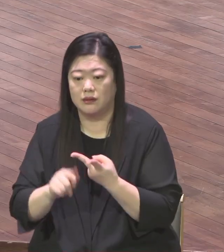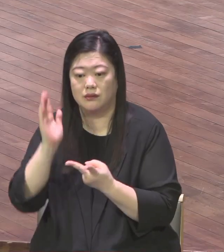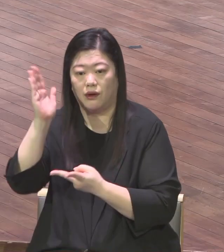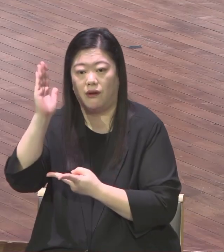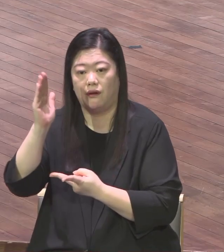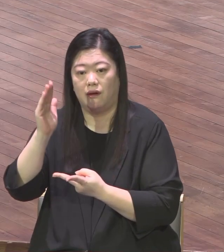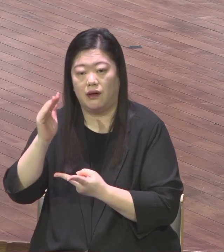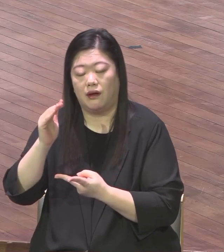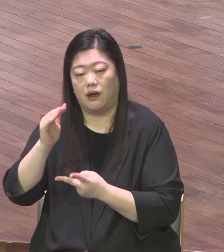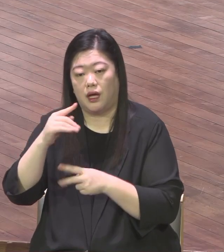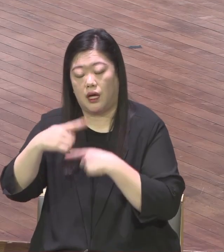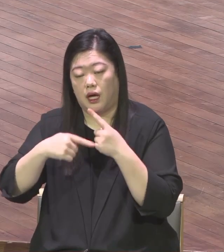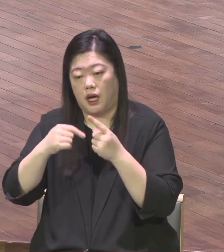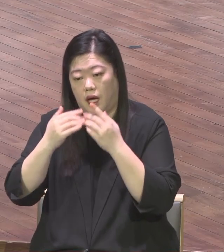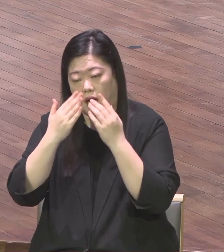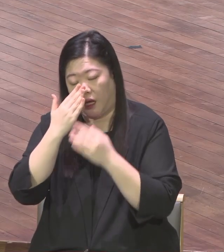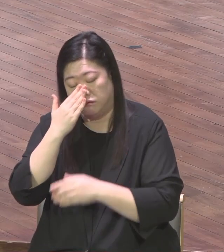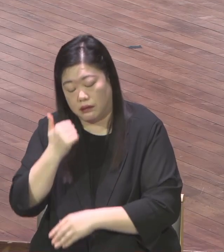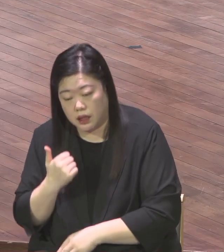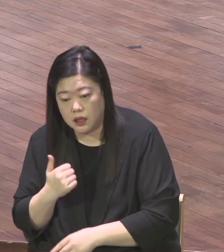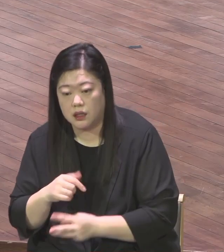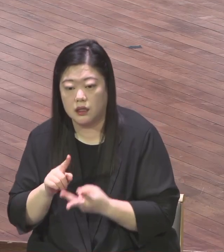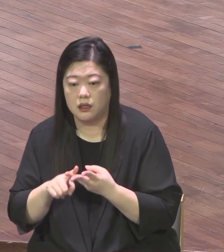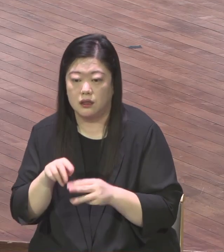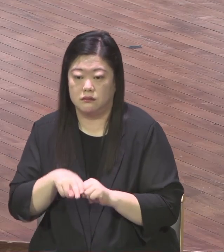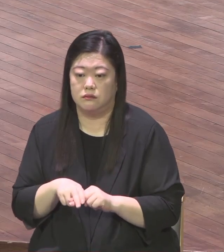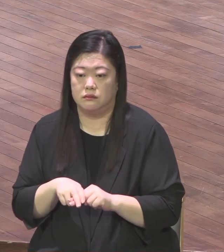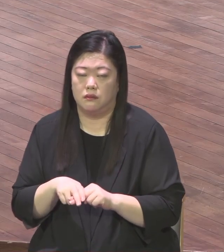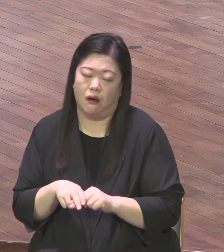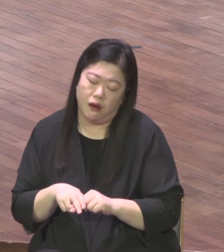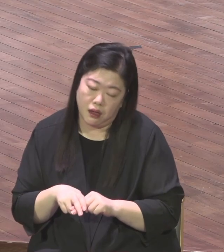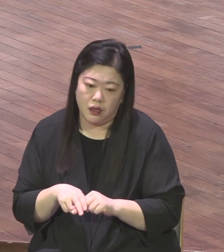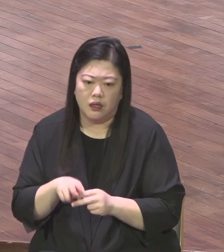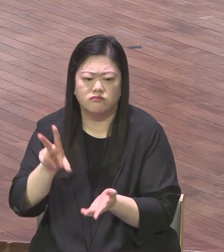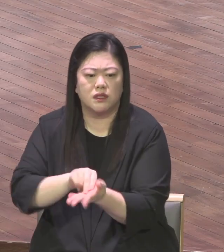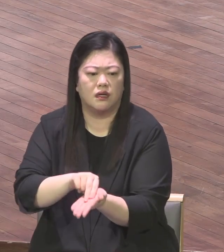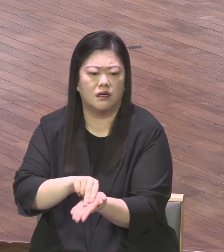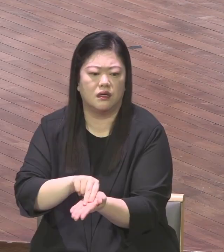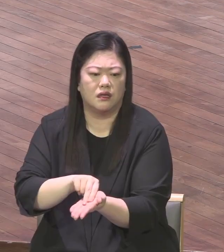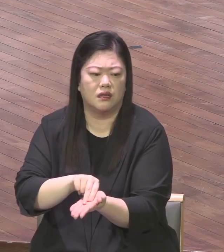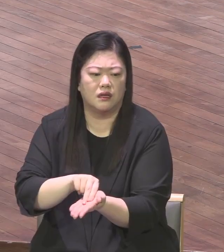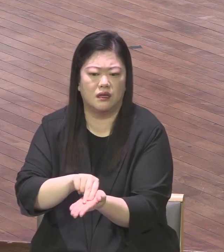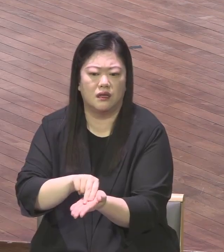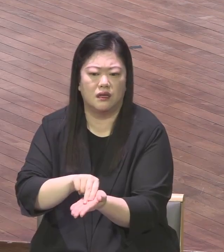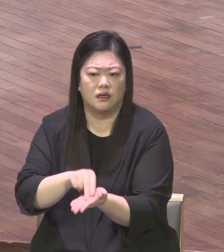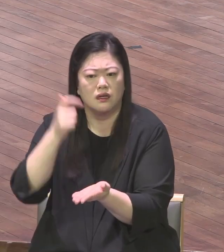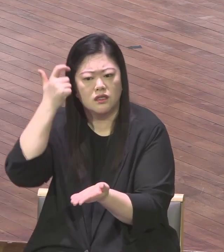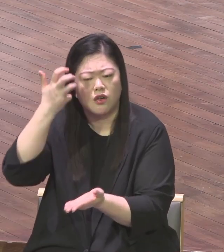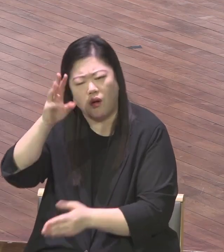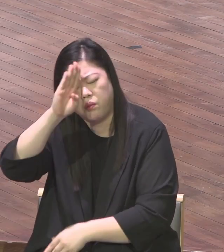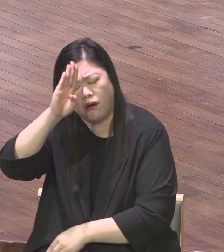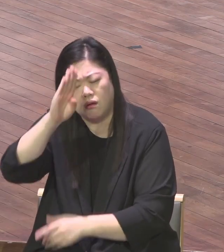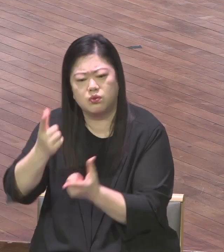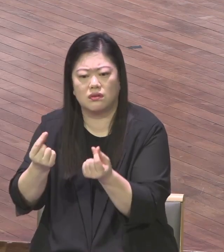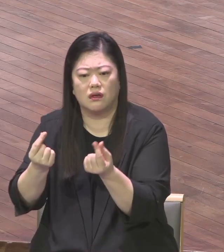뛰지도 않고 아무 감각이 없다. 뭐 심각하지요. 영적 병든 사람이지요.